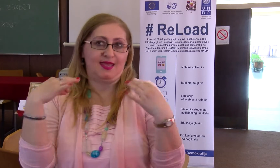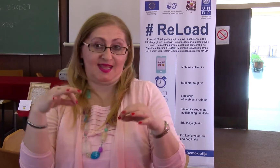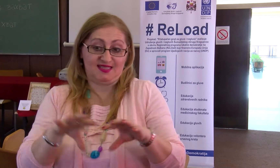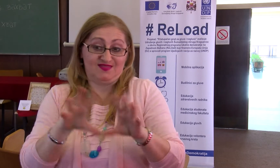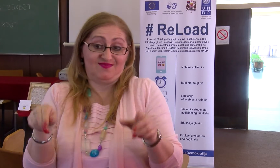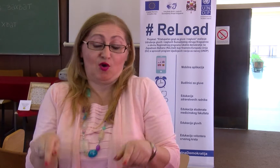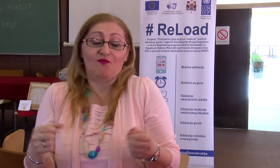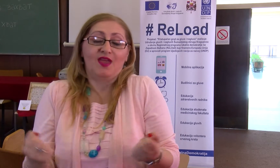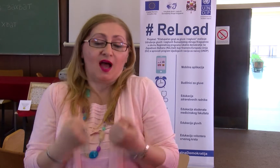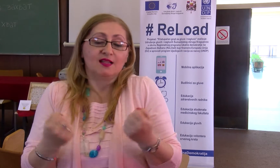problemima gluvih, znači prosto